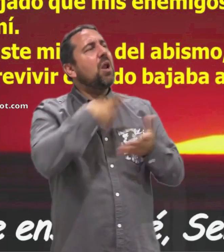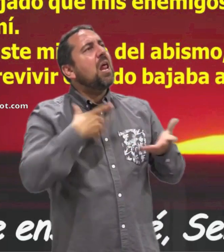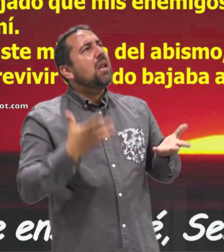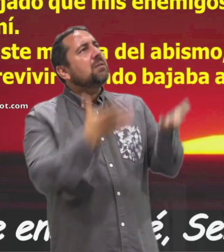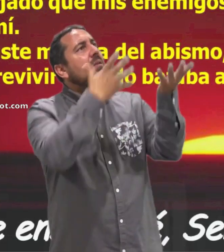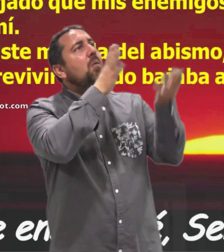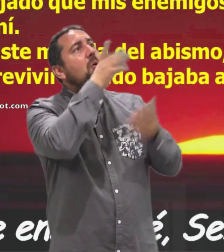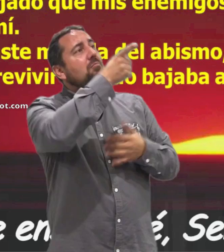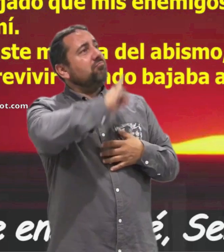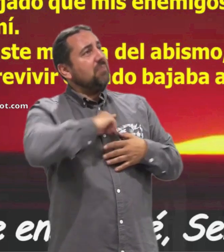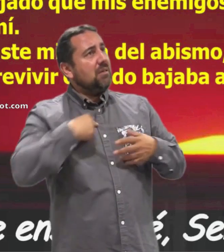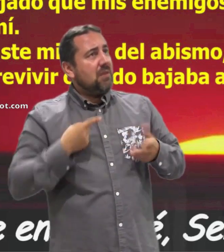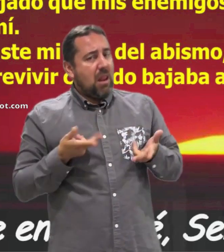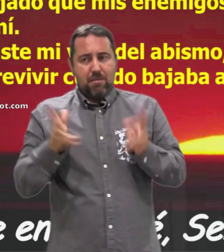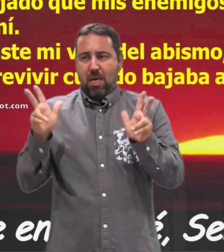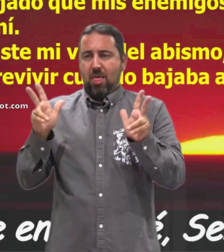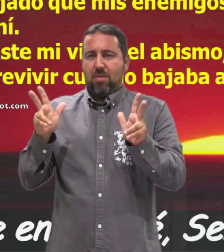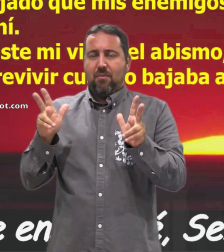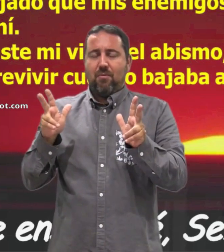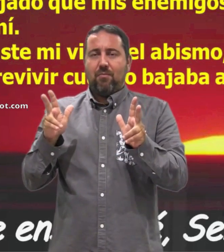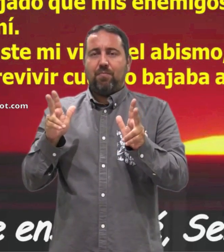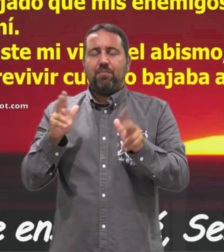Respondemos: Te ensalzaré, Señor, porque me has librado.